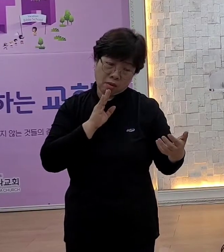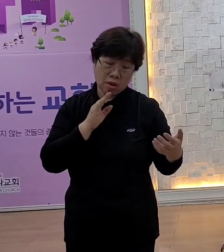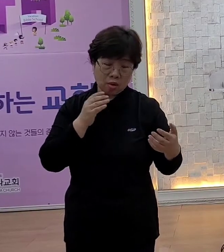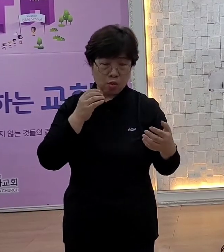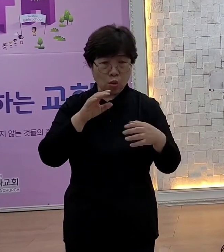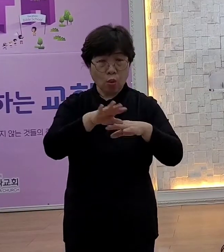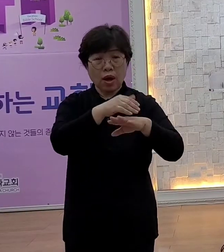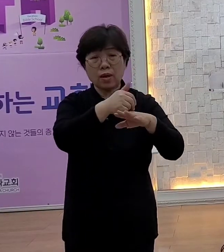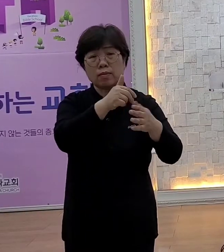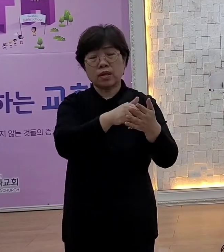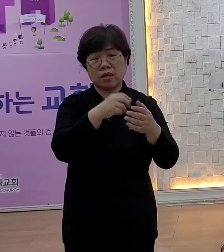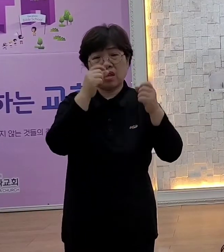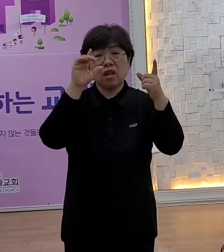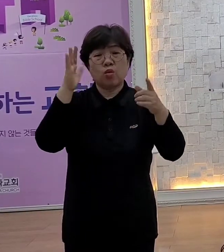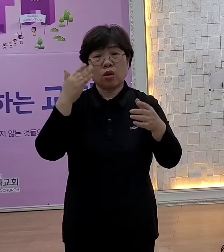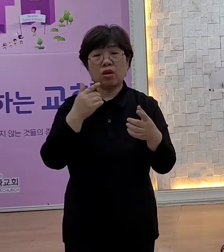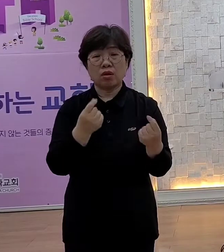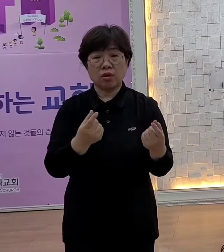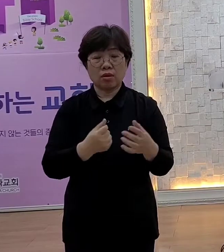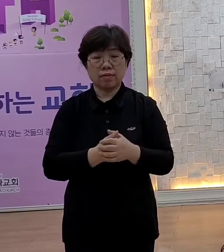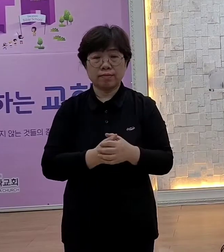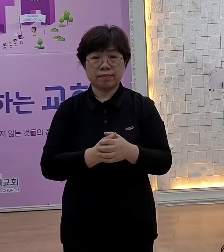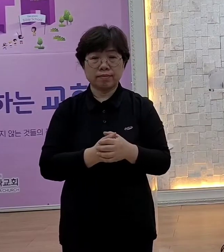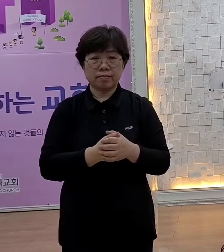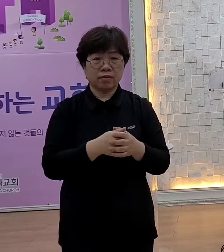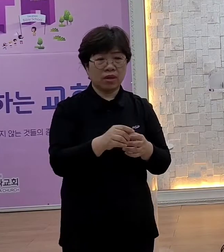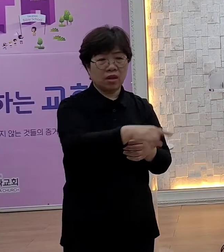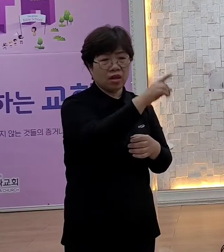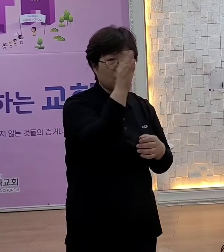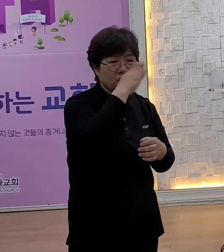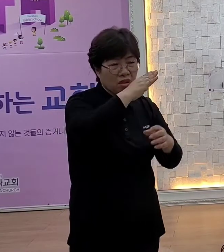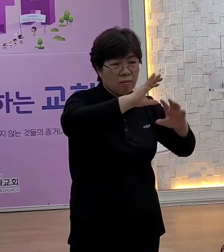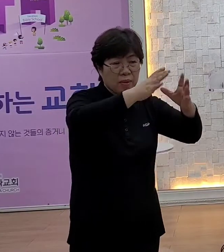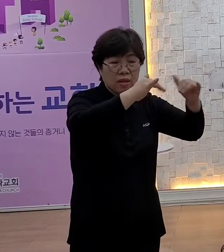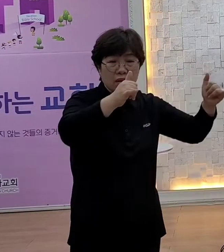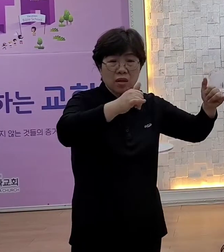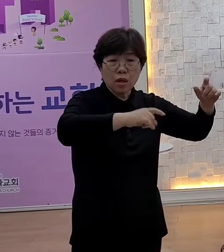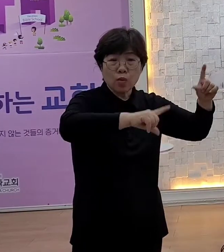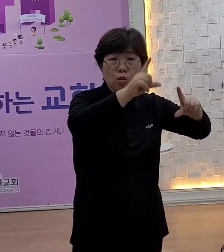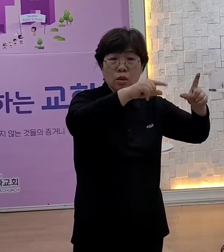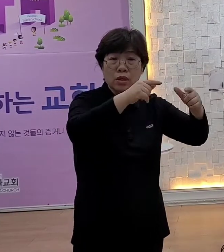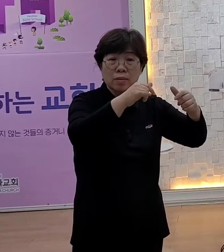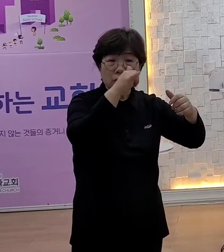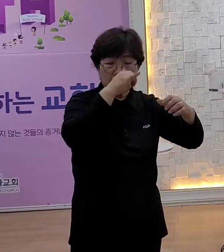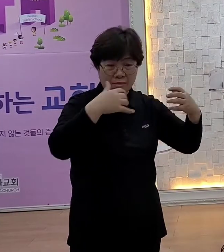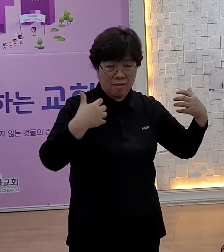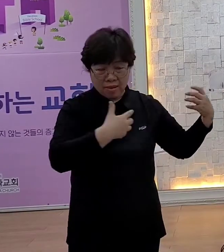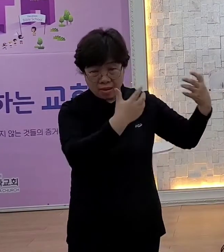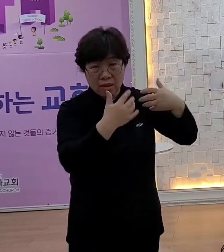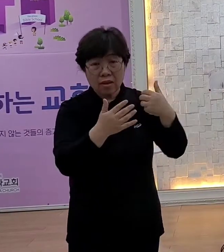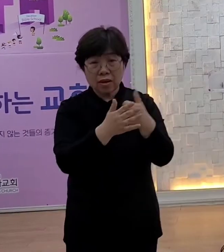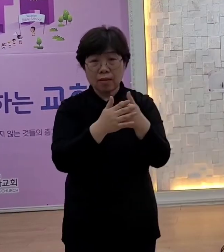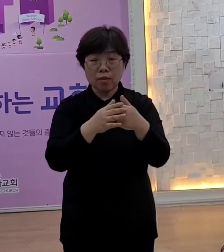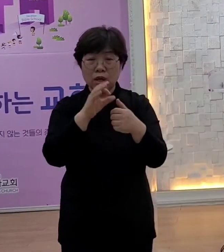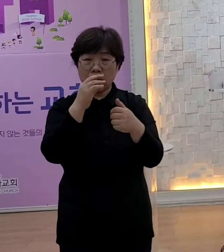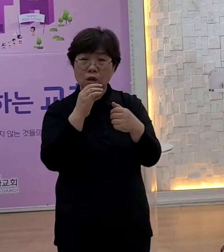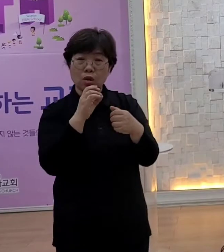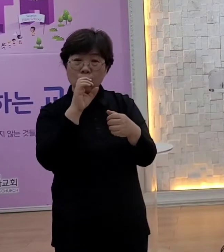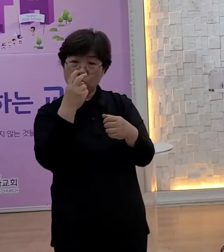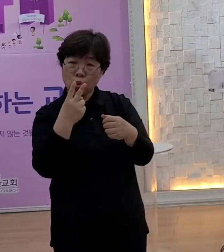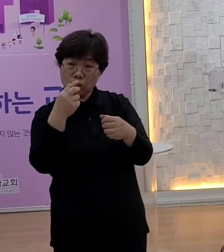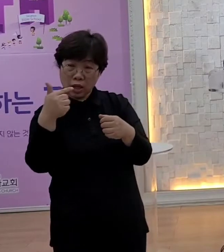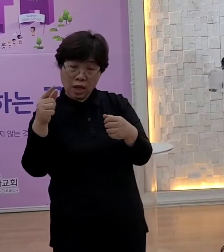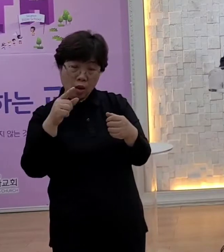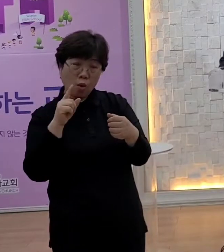패역한 백성. 이게 니느웨 백성들의 모습이었기 때문에 이 요나가 와가지고 너희 40일 뒤에